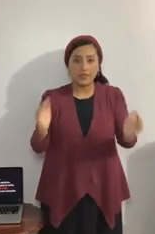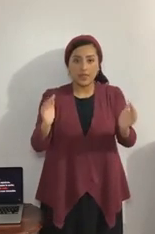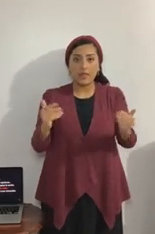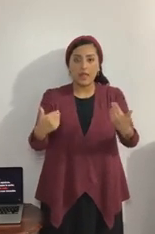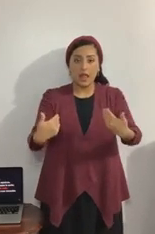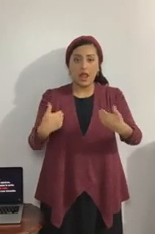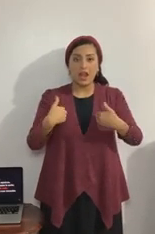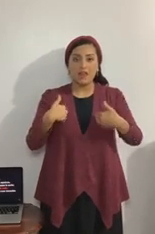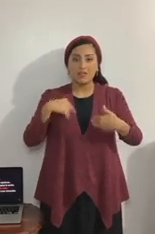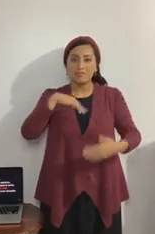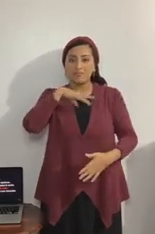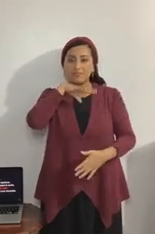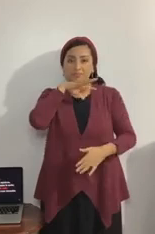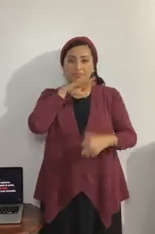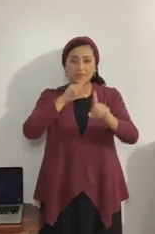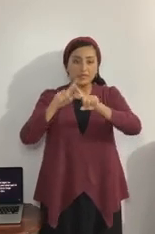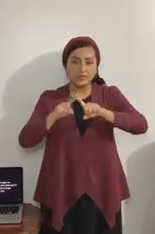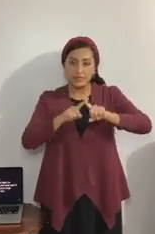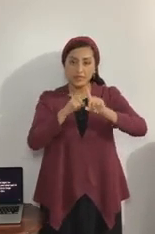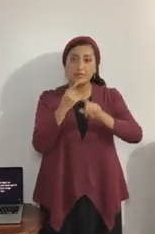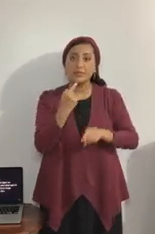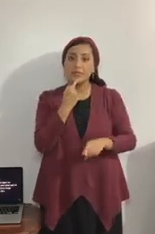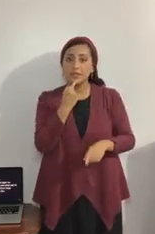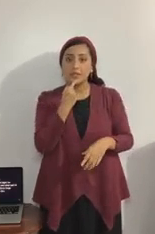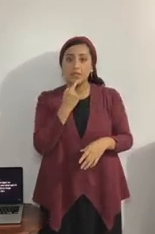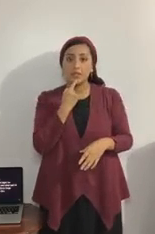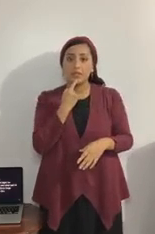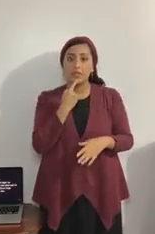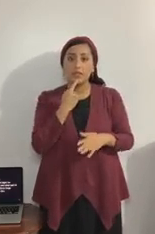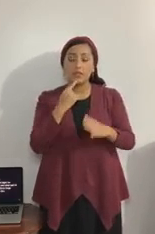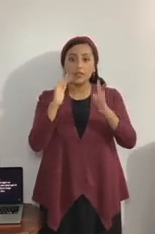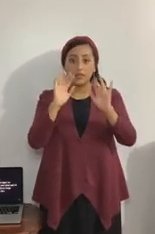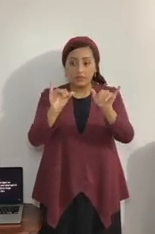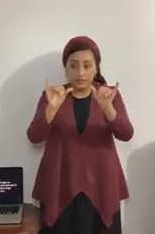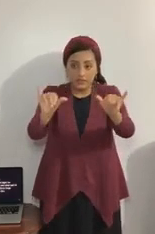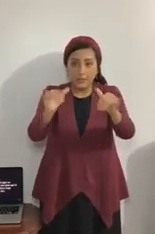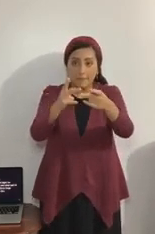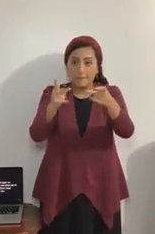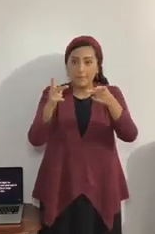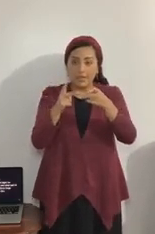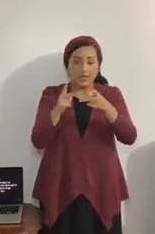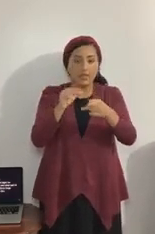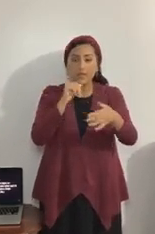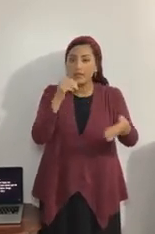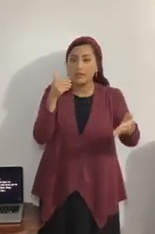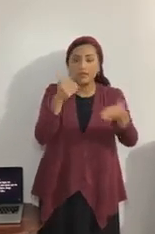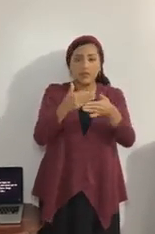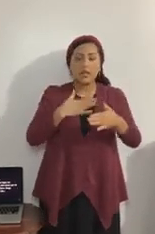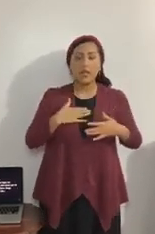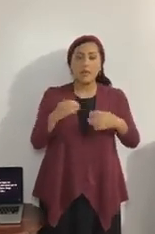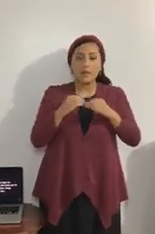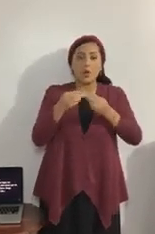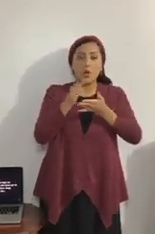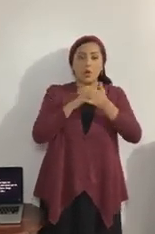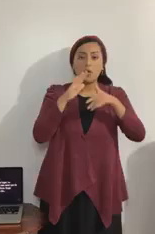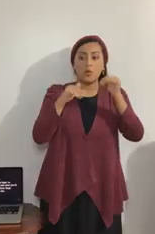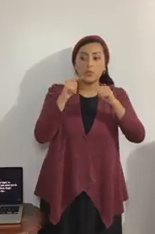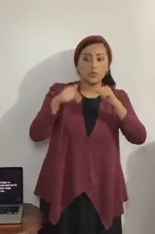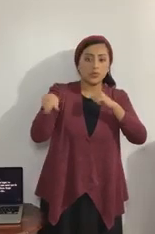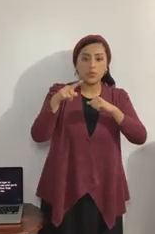de cosas inmundas, que dicen: estate en tu lugar, no te acerques a mí, porque soy más santo que tú. Estos son humo en